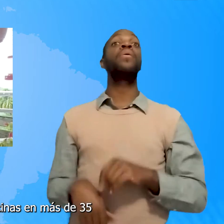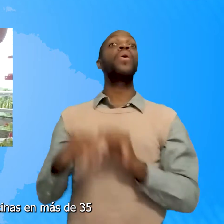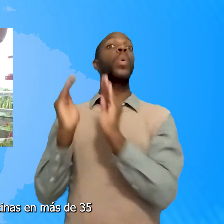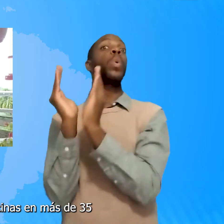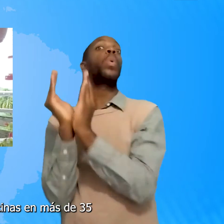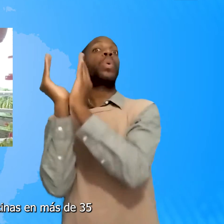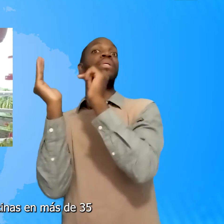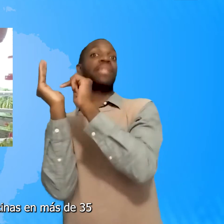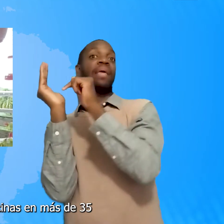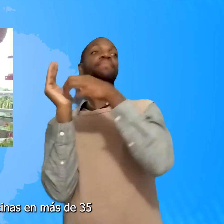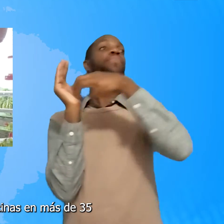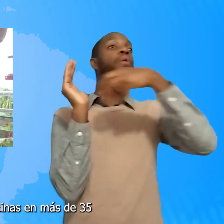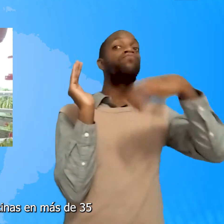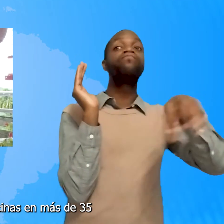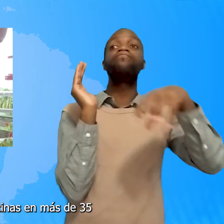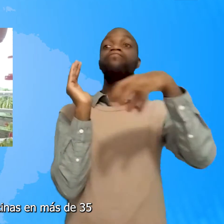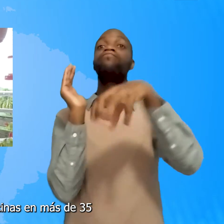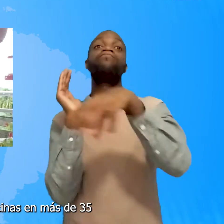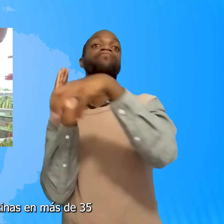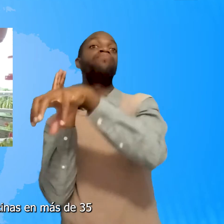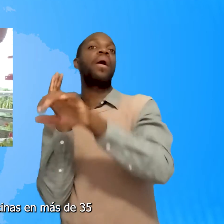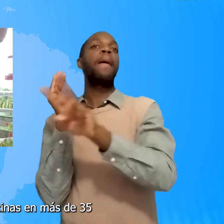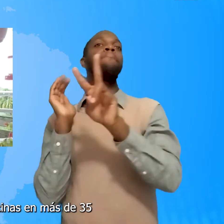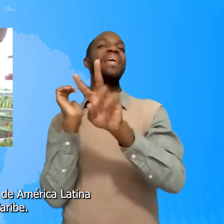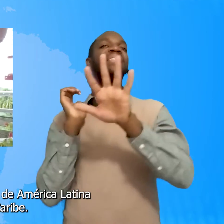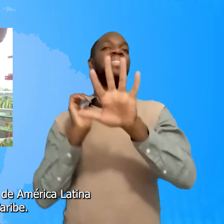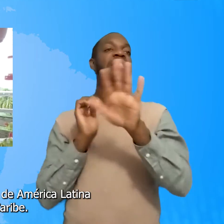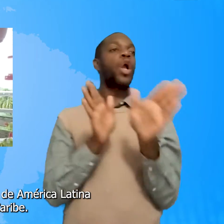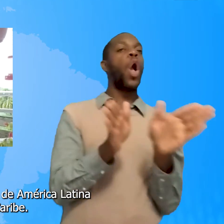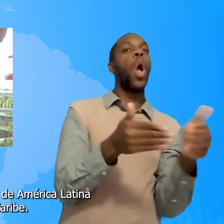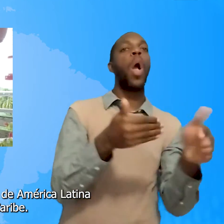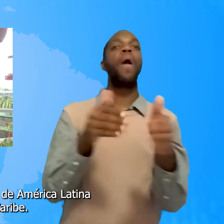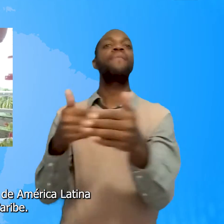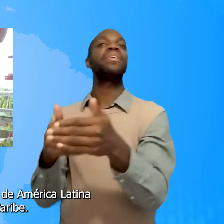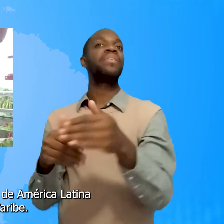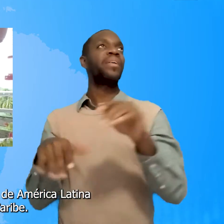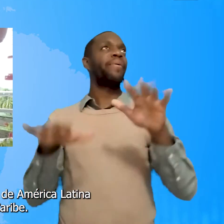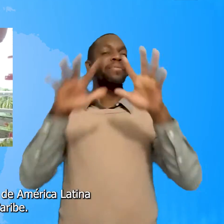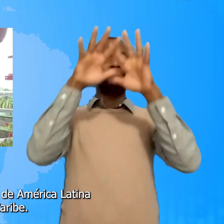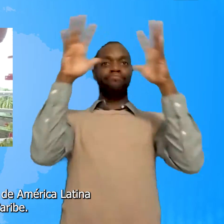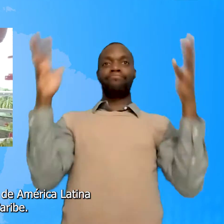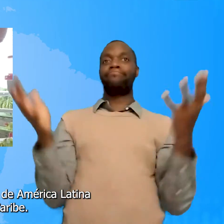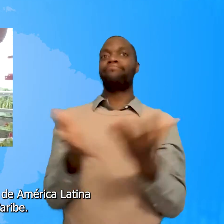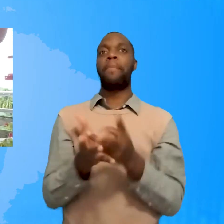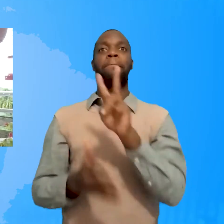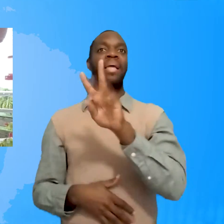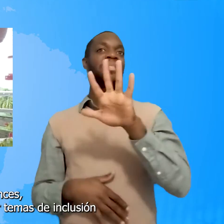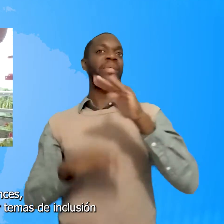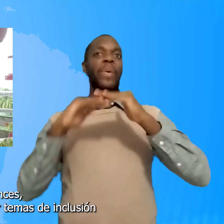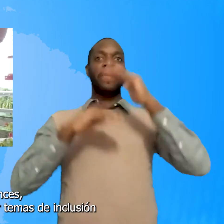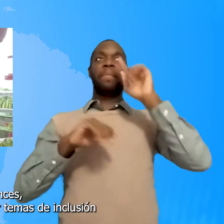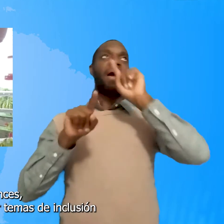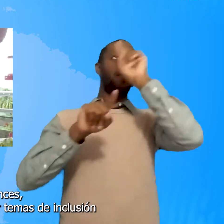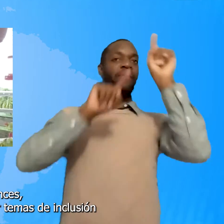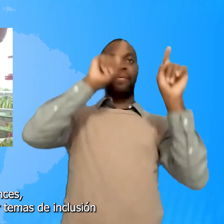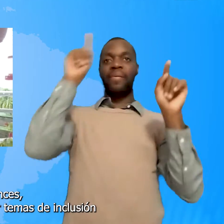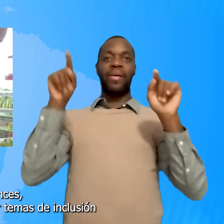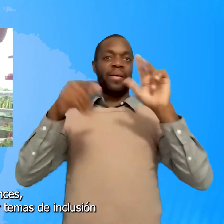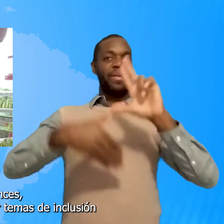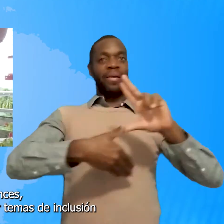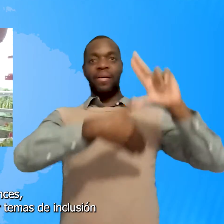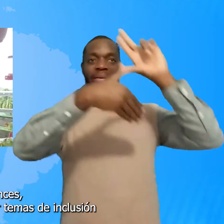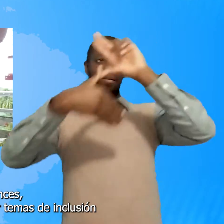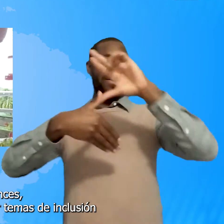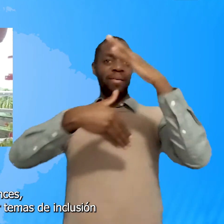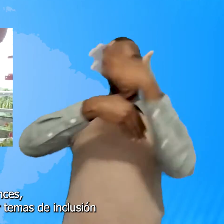25 oficinas en más de 35 territorios y países de América Latina y el Caribe. Entonces, la